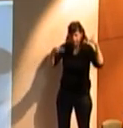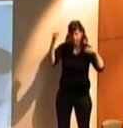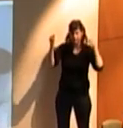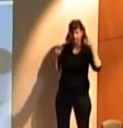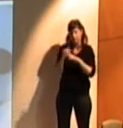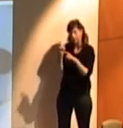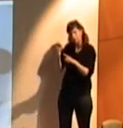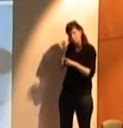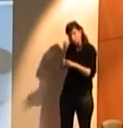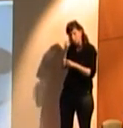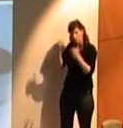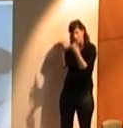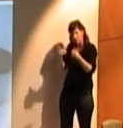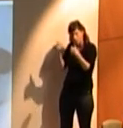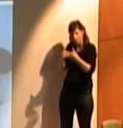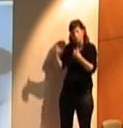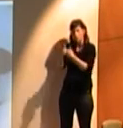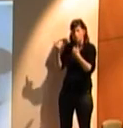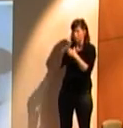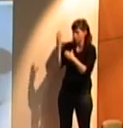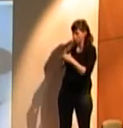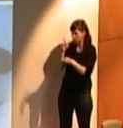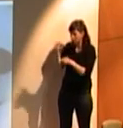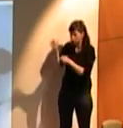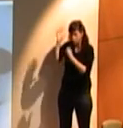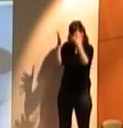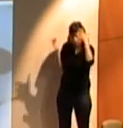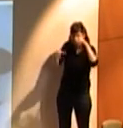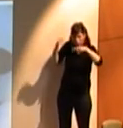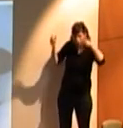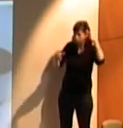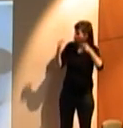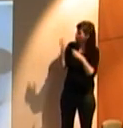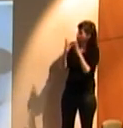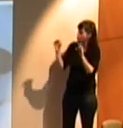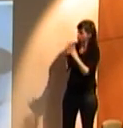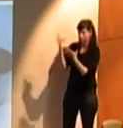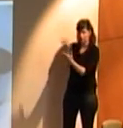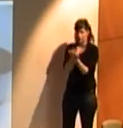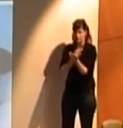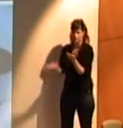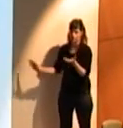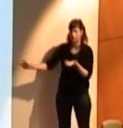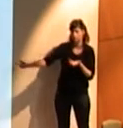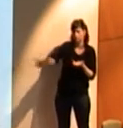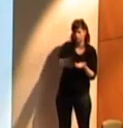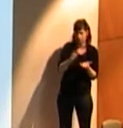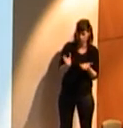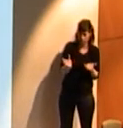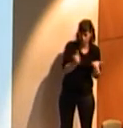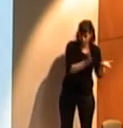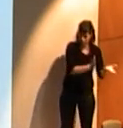qui est revenue de nombreuses fois. Et donc à partir de tous ces dessins, on a ensuite